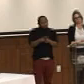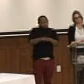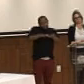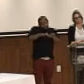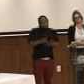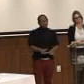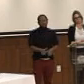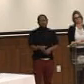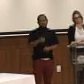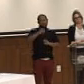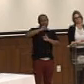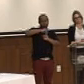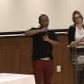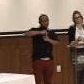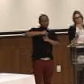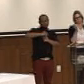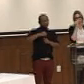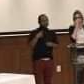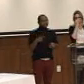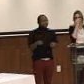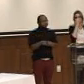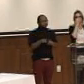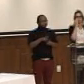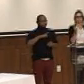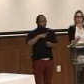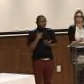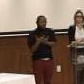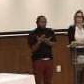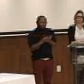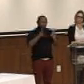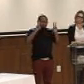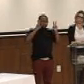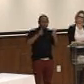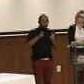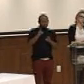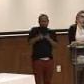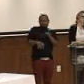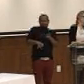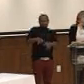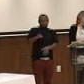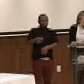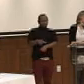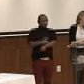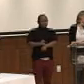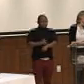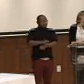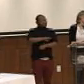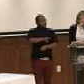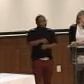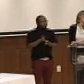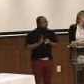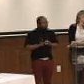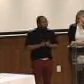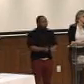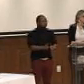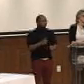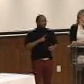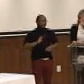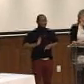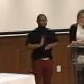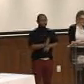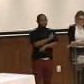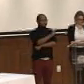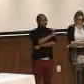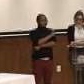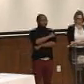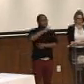desses alunos. E os estudos a respeito da evasão devem continuar com políticas de assistência estudantil,